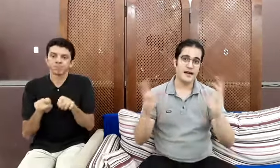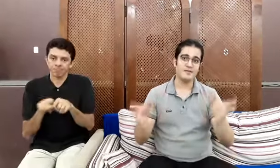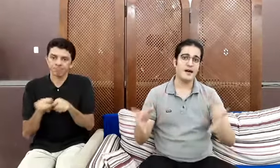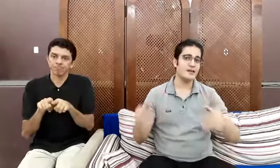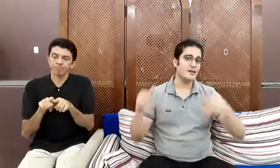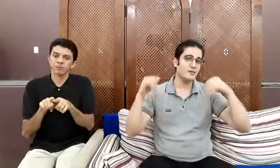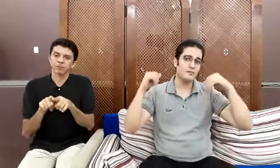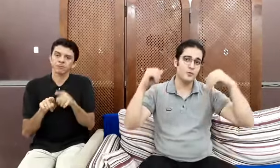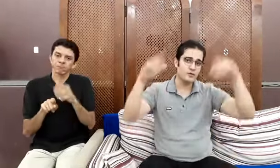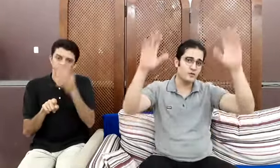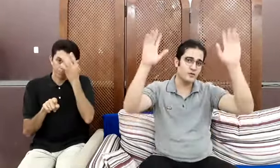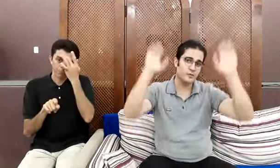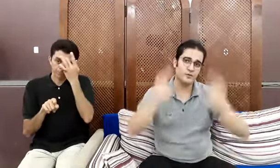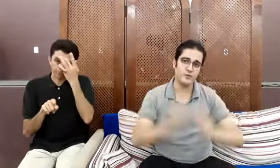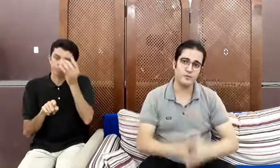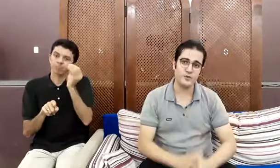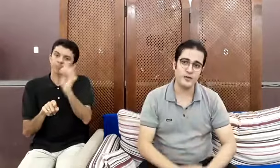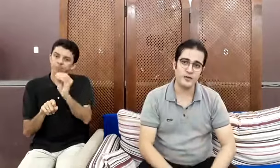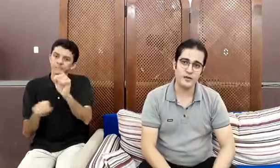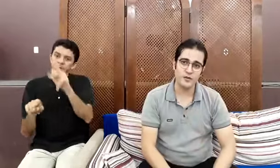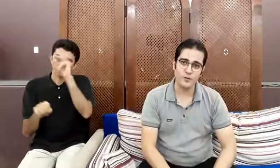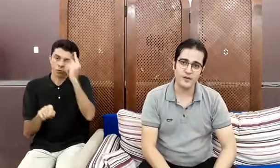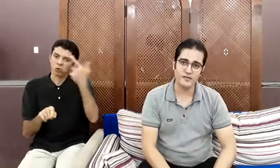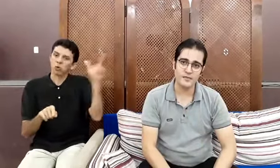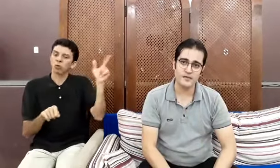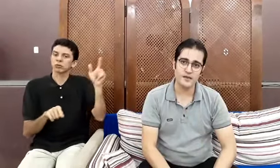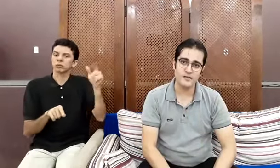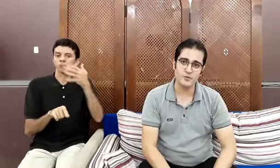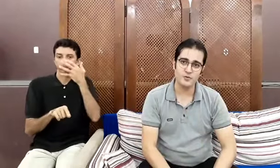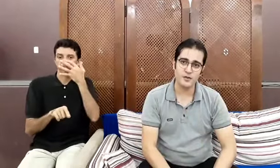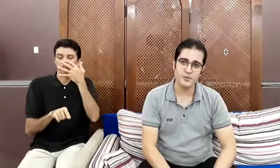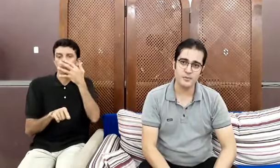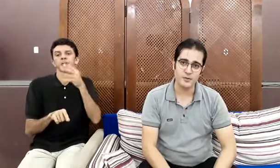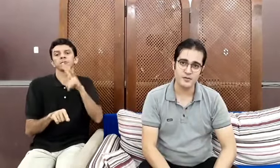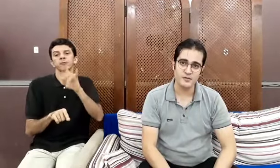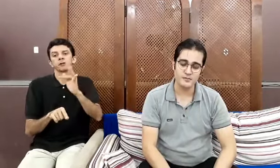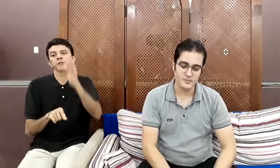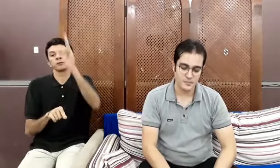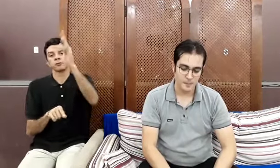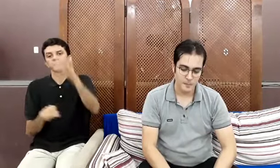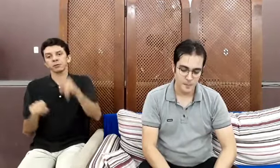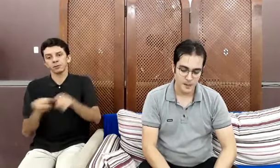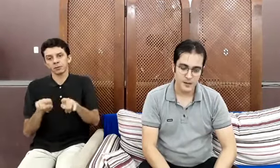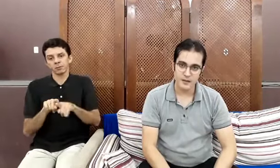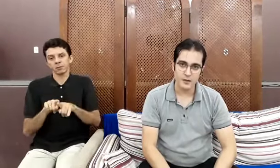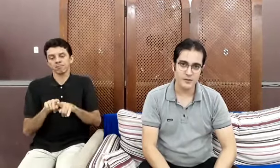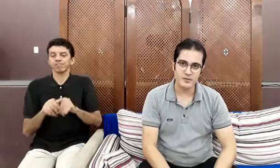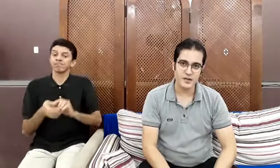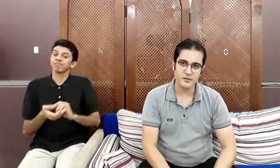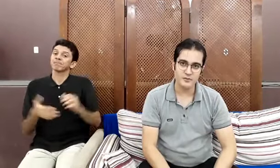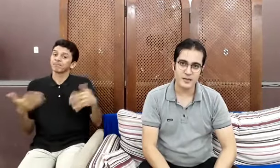ficar gravada e muitas outras pessoas vão poder ouvir essa mensagem muito tempo depois. Então o Evangelho não está